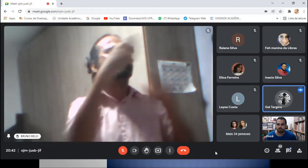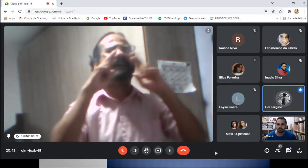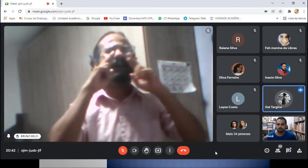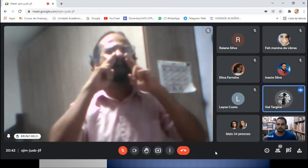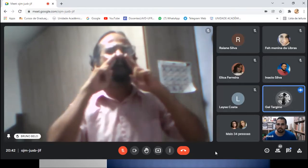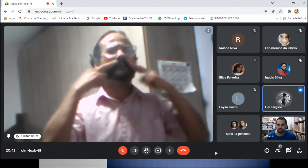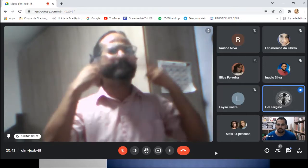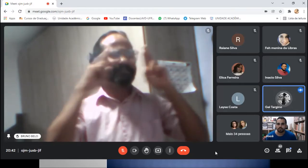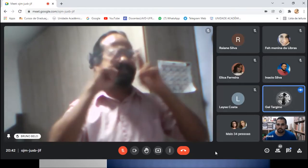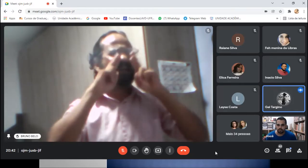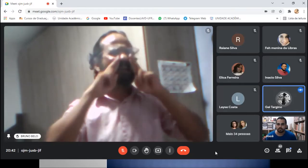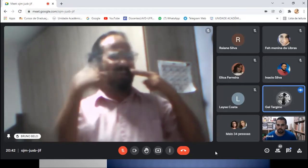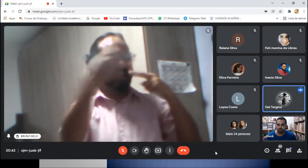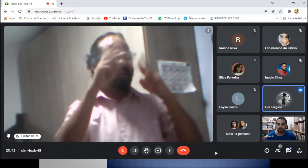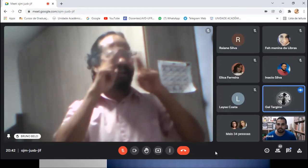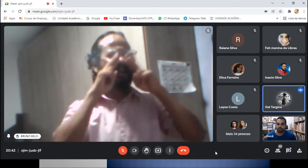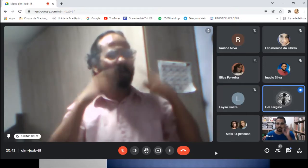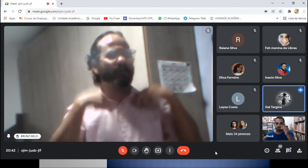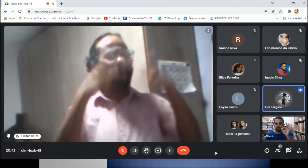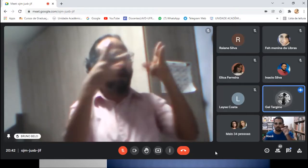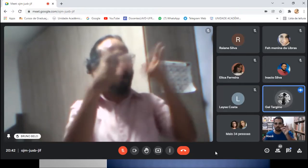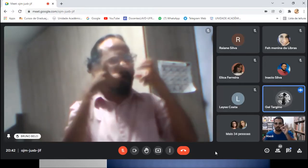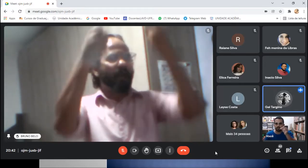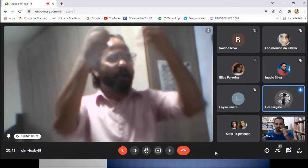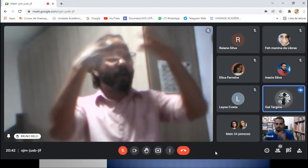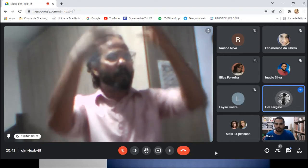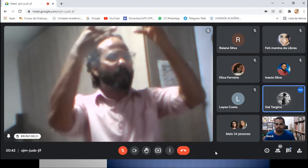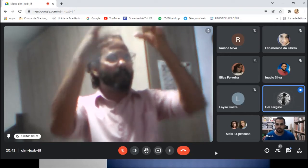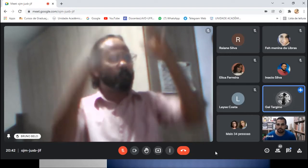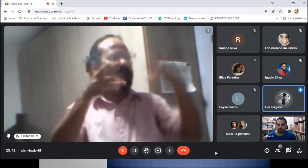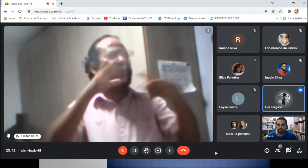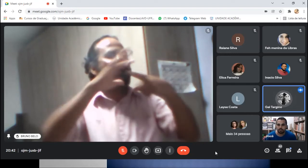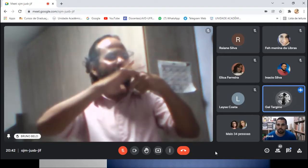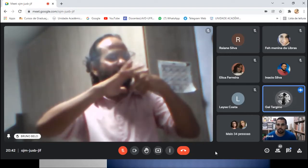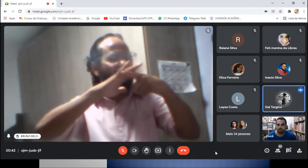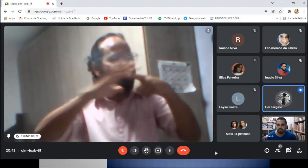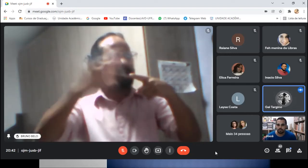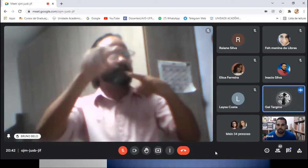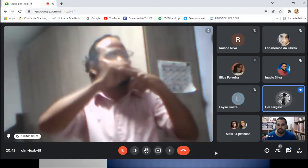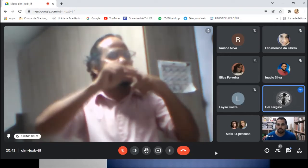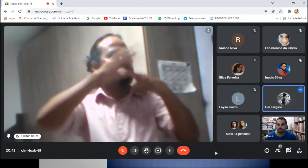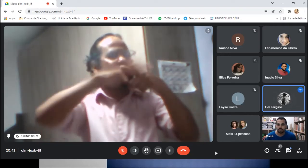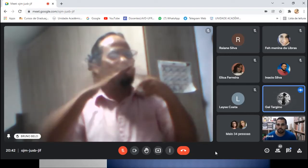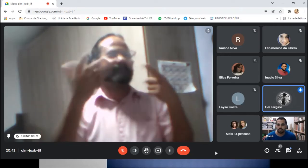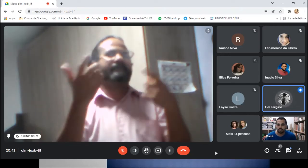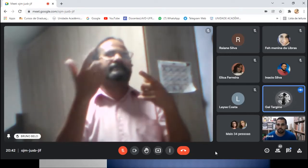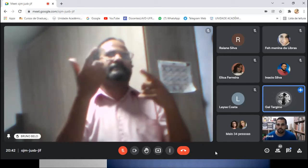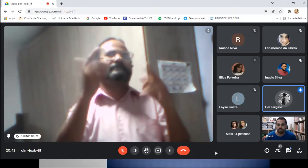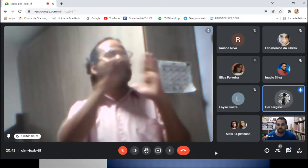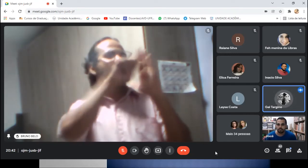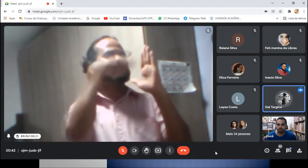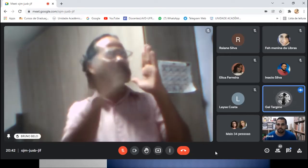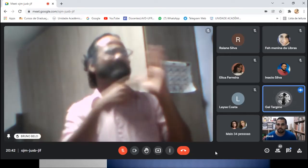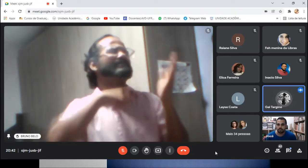há grande número de pesquisas, por exemplo, o senhor, professor Roberto, esse é seu sinal, né? explicou claramente sobre a